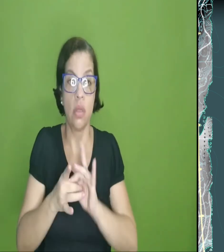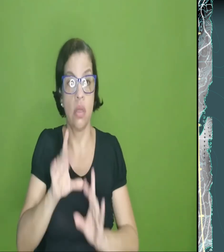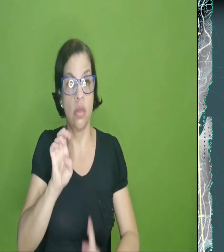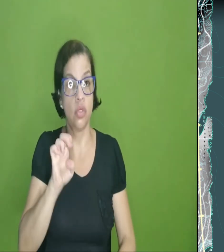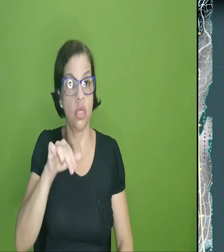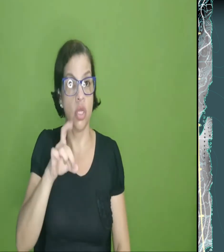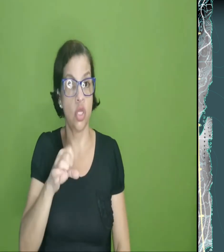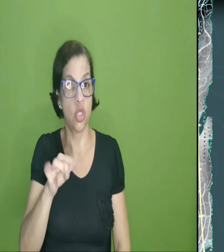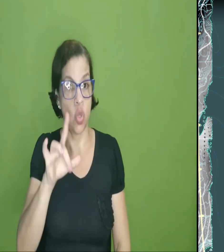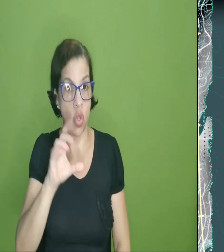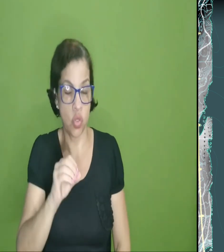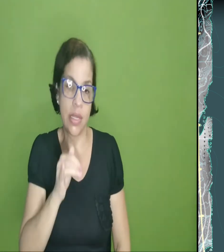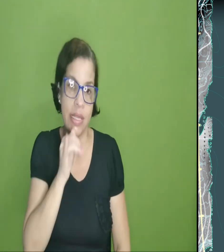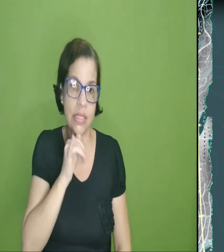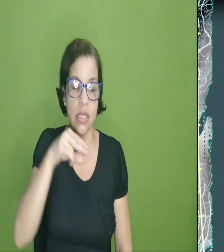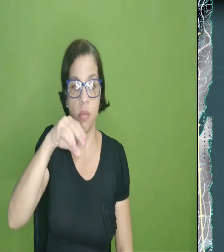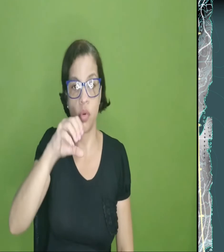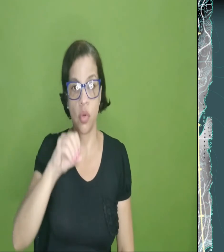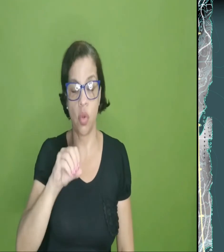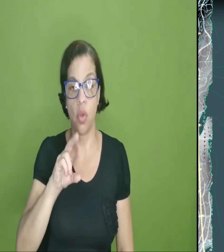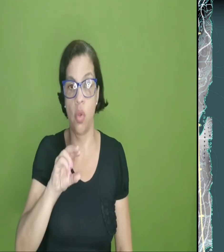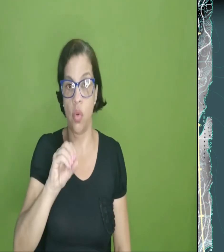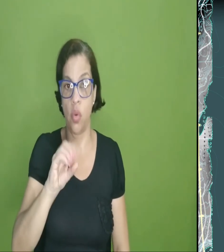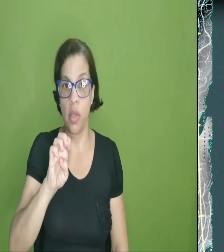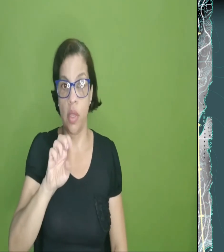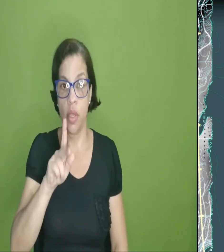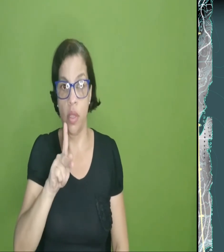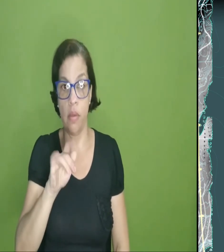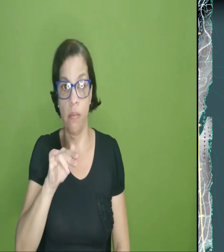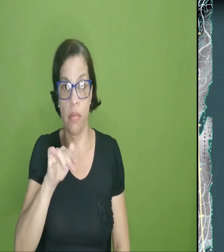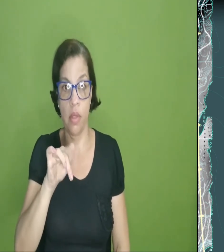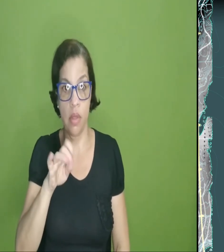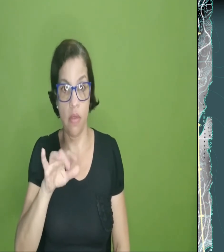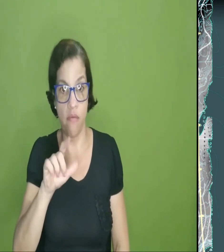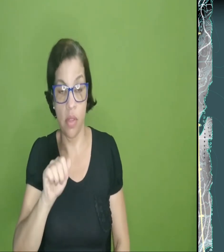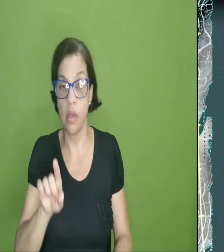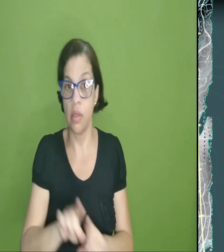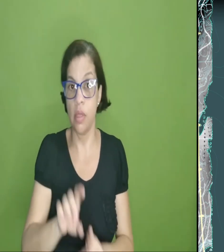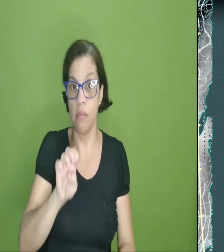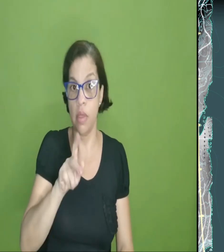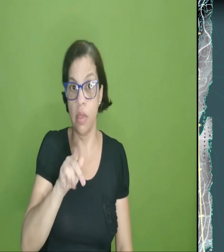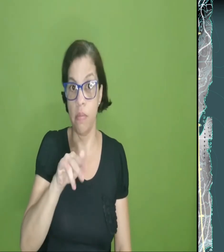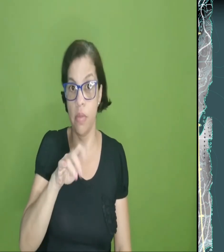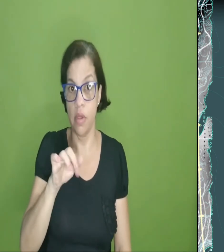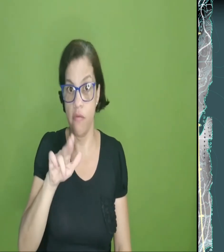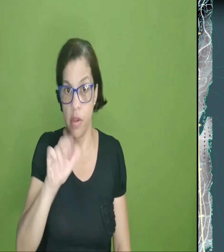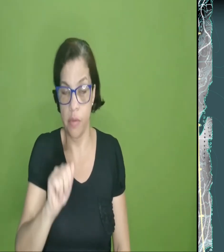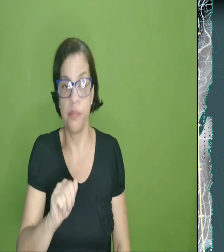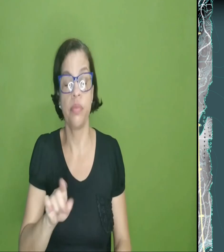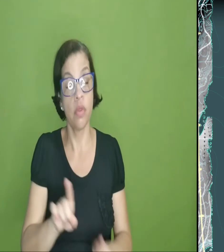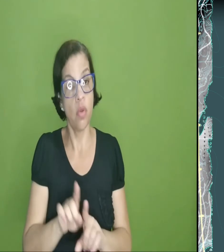a norepinefrina e a epinefrina. Os antagonistas de receptores adrenérgicos podem